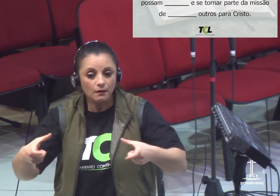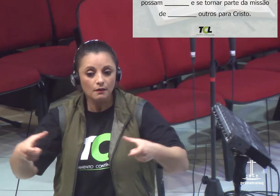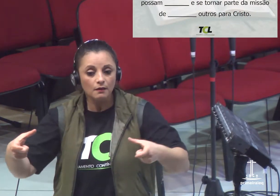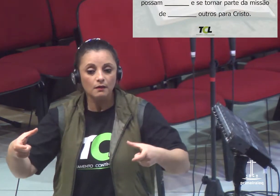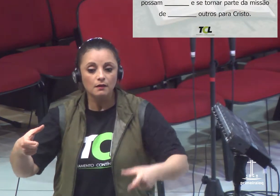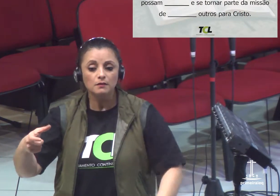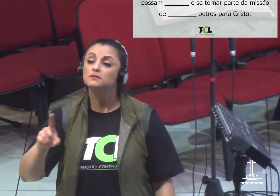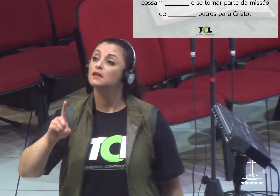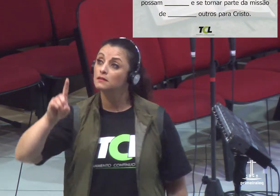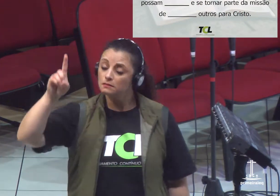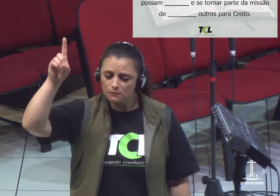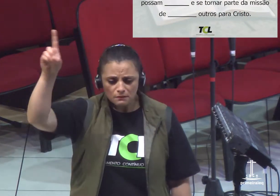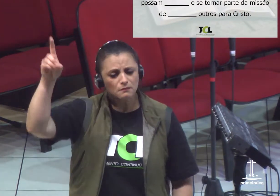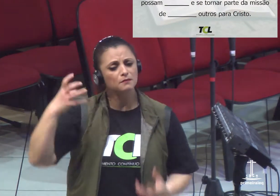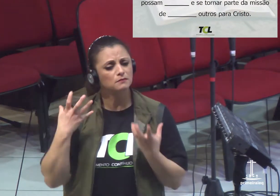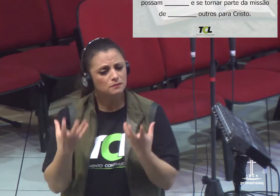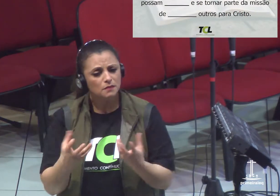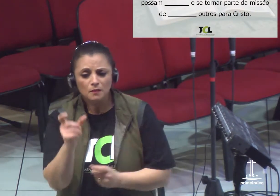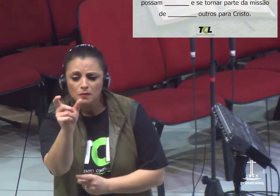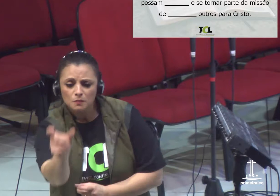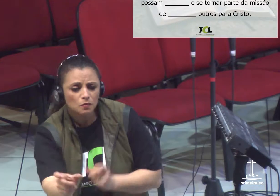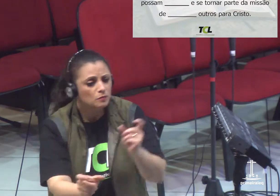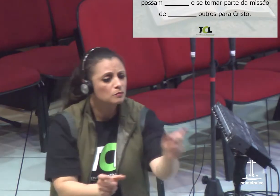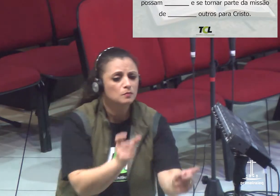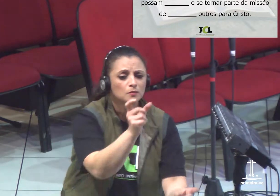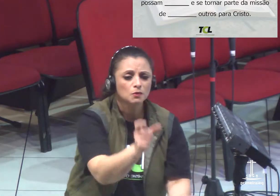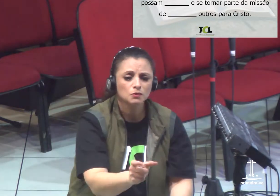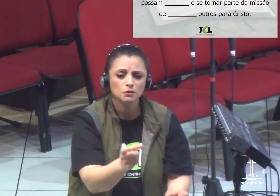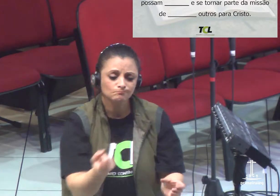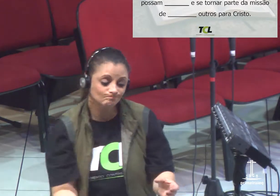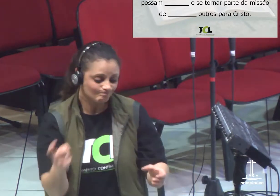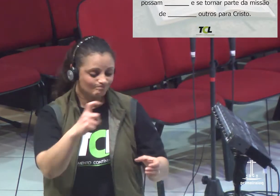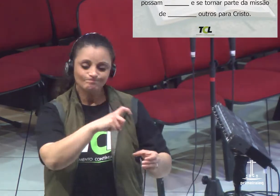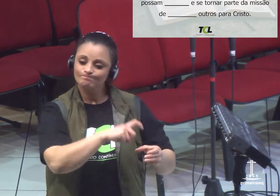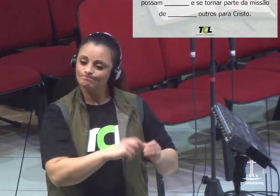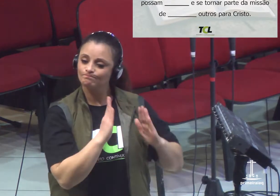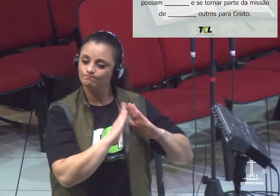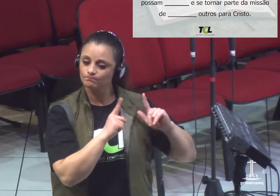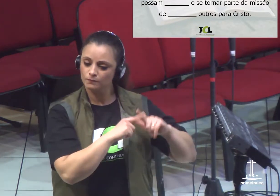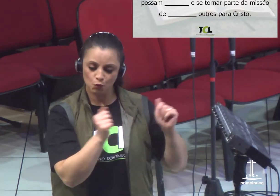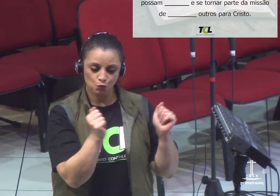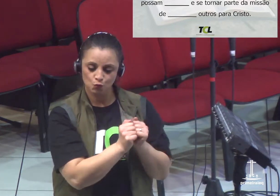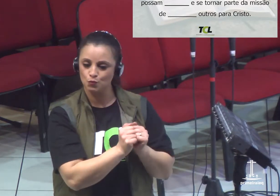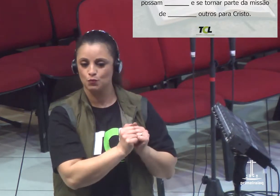Ele deseja que os nascidos de novo tenham um ambiente saudável